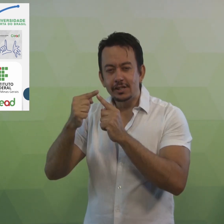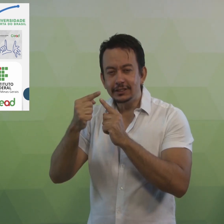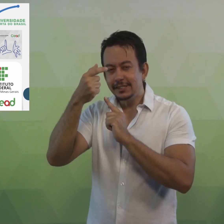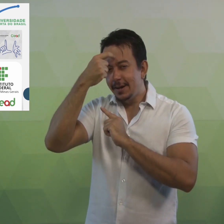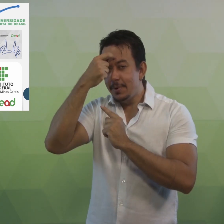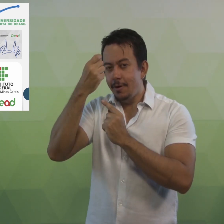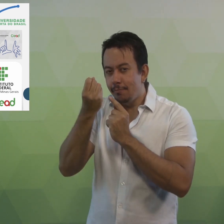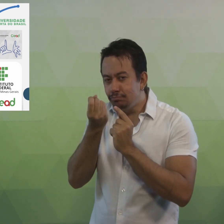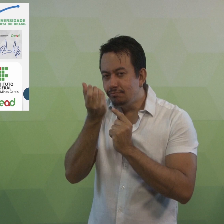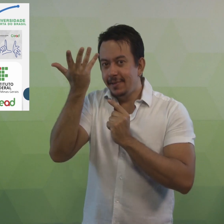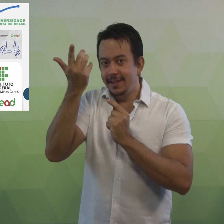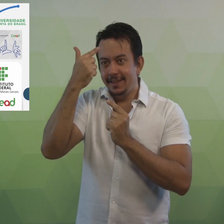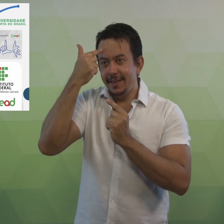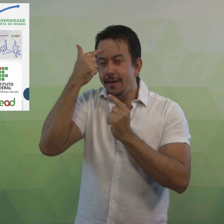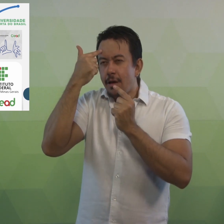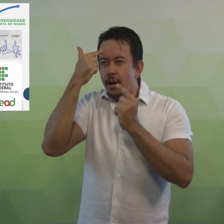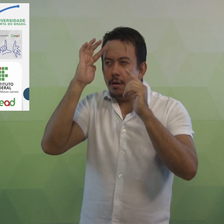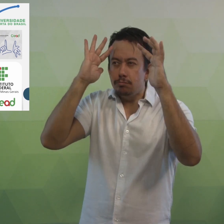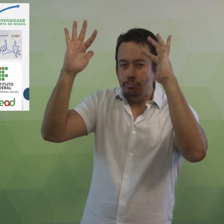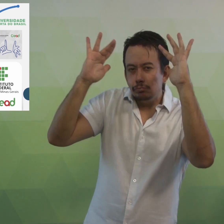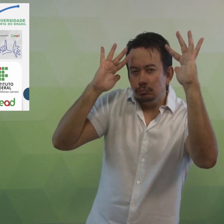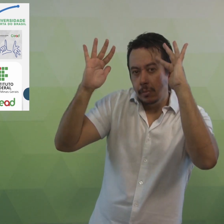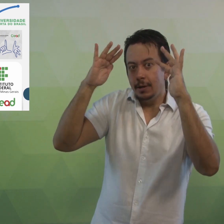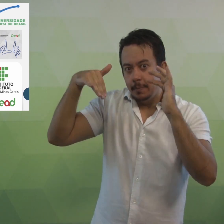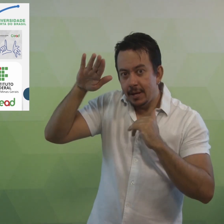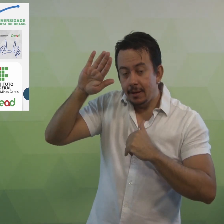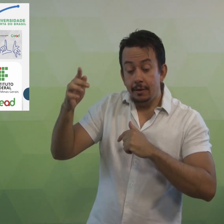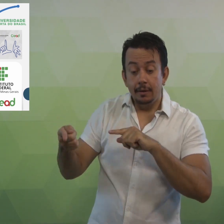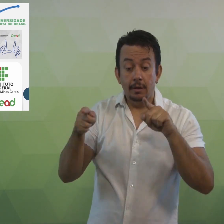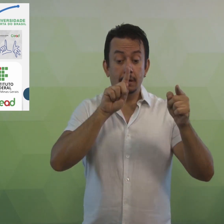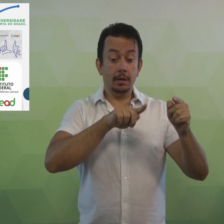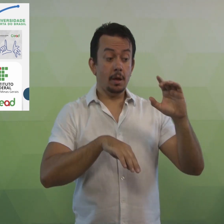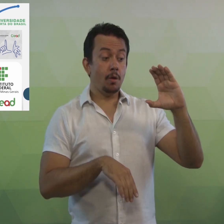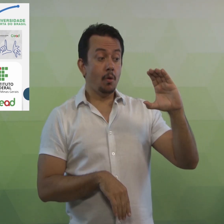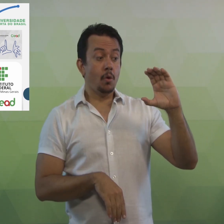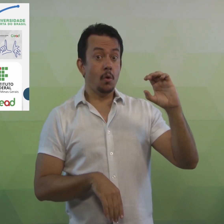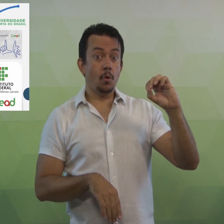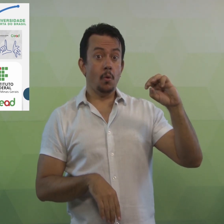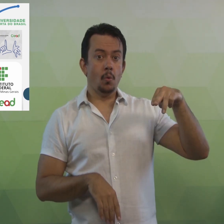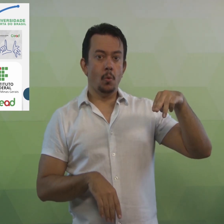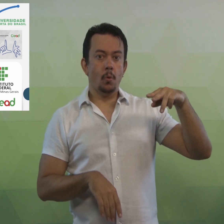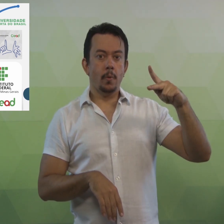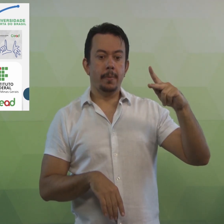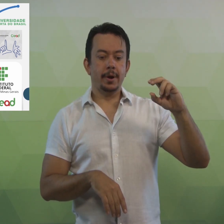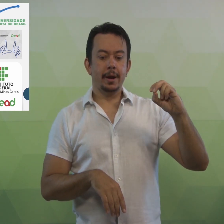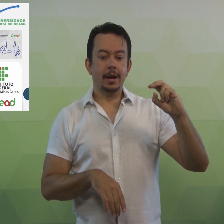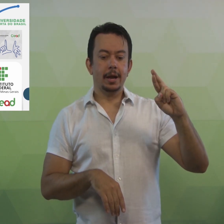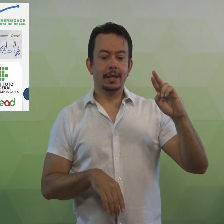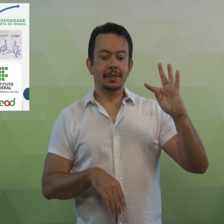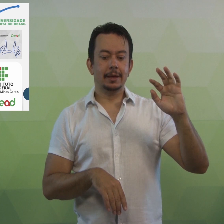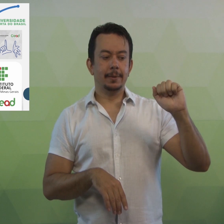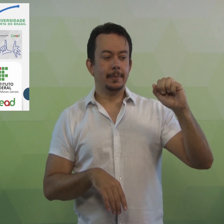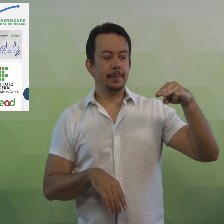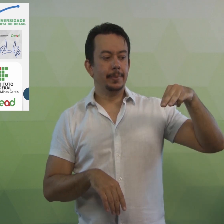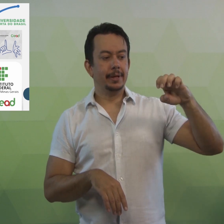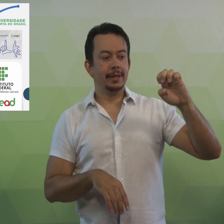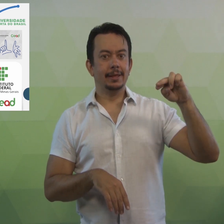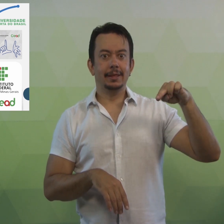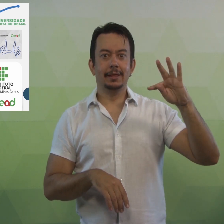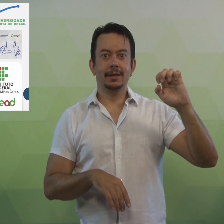é a parte de como você pensa, como você reage, né? A questão dos seus pensamentos, e